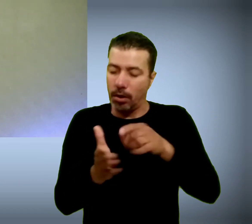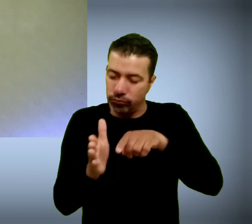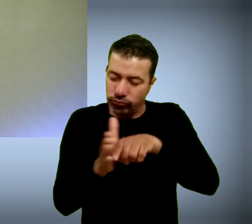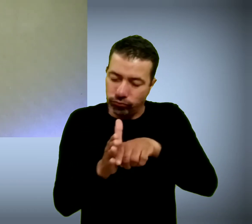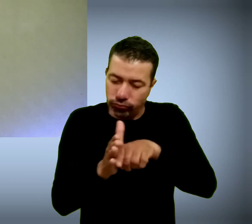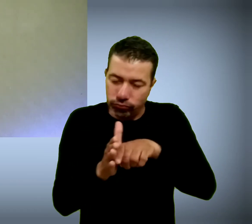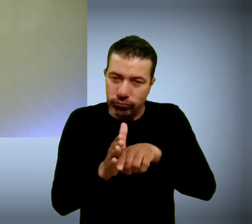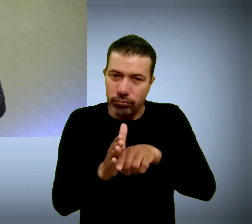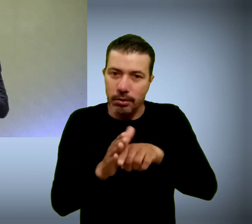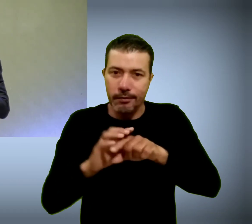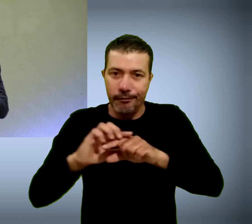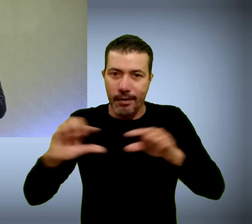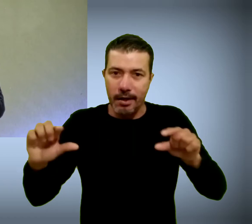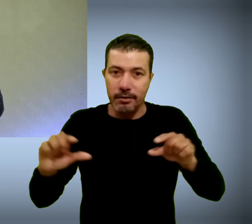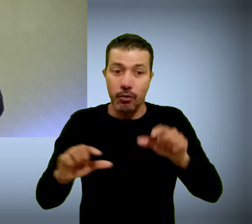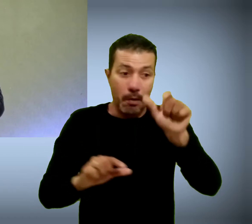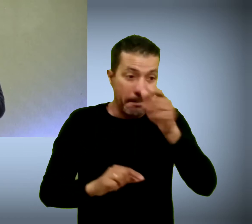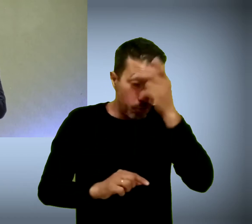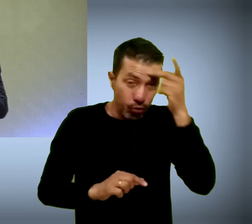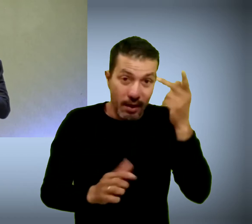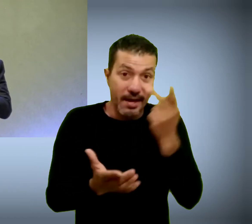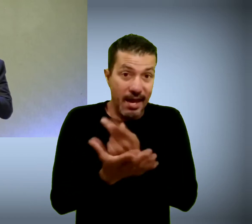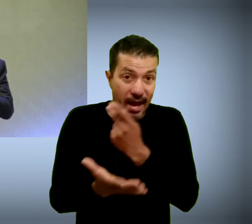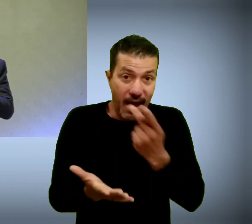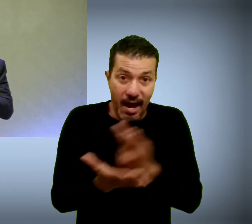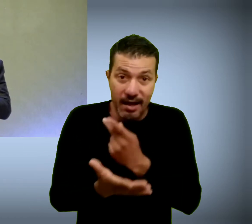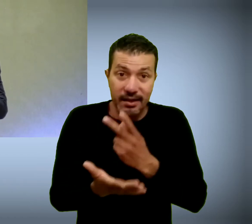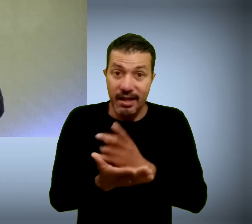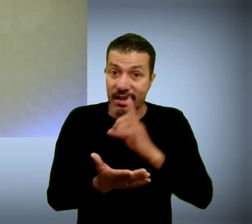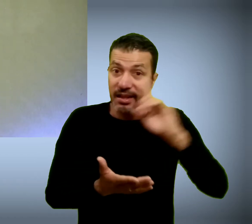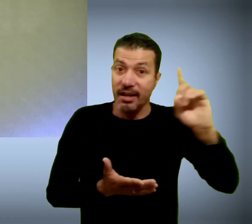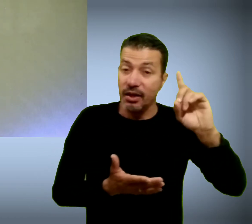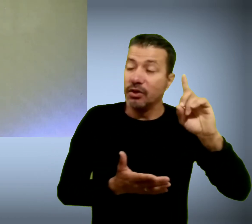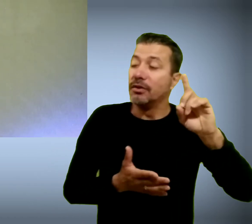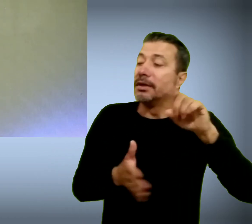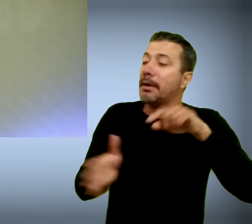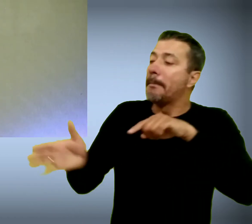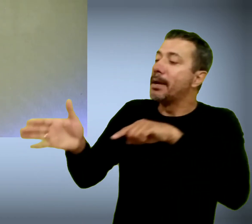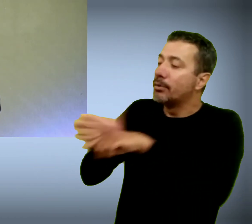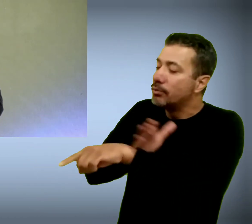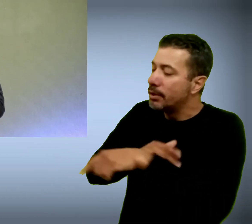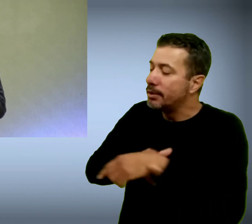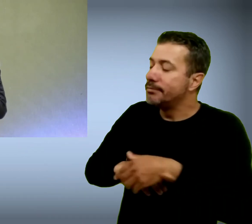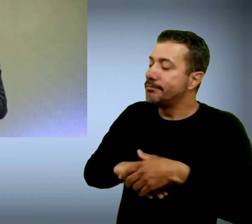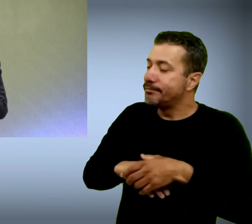na Bíblia. Sempre que alguém faz uma coisa errada, Deus vai atrás e faz uma pergunta.